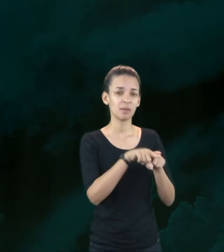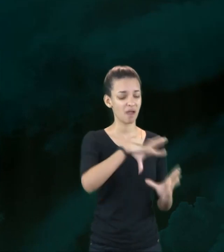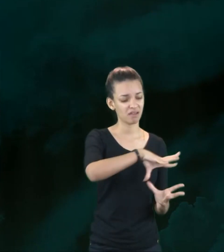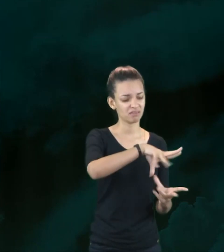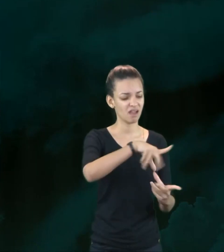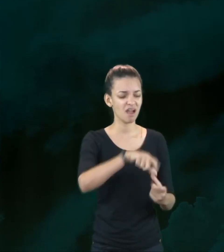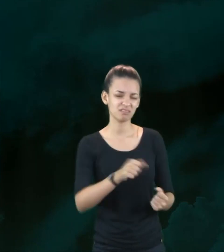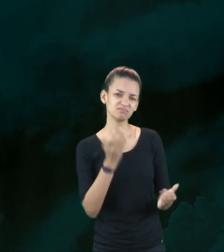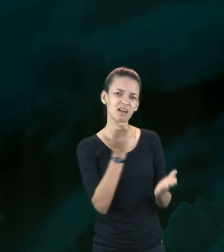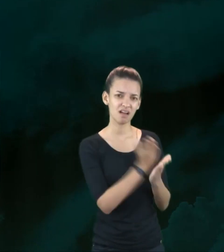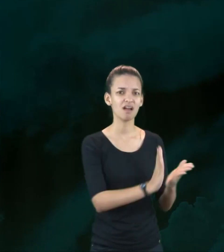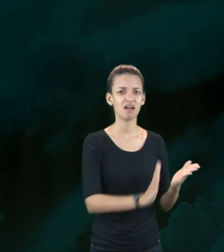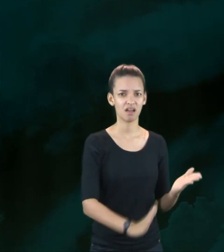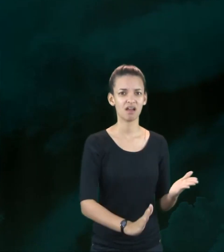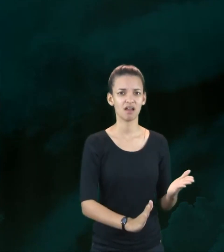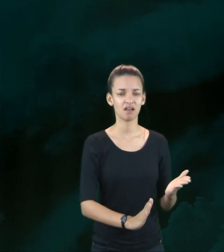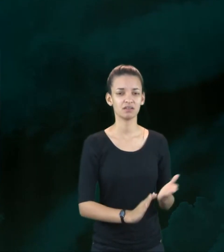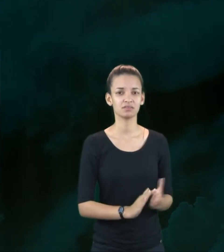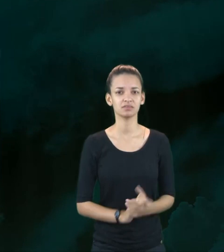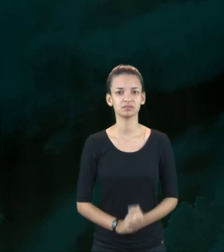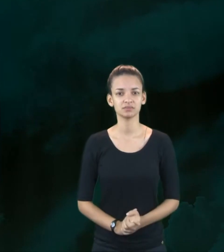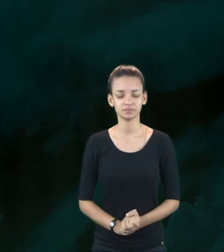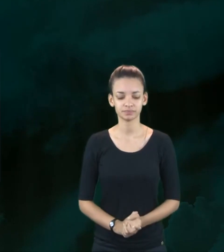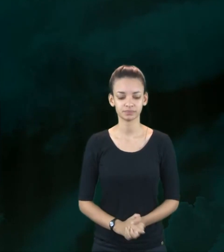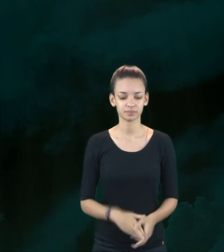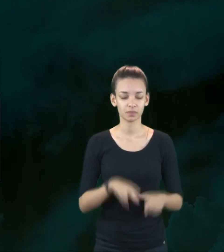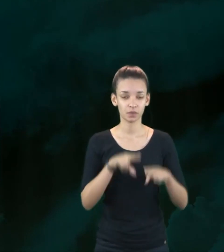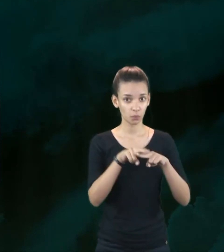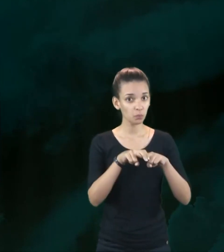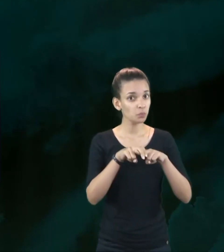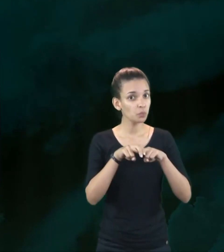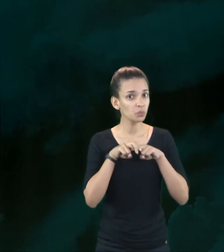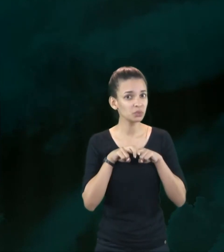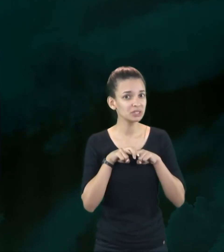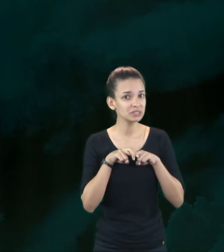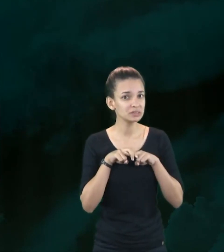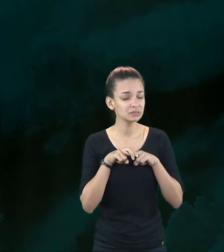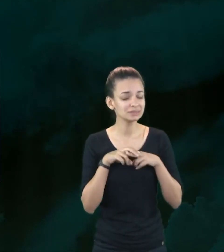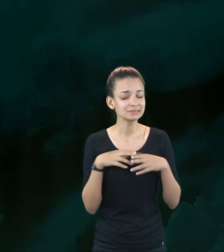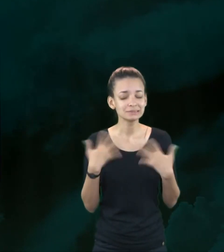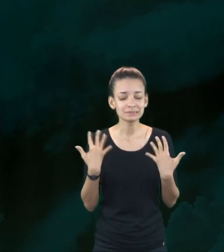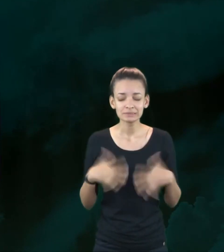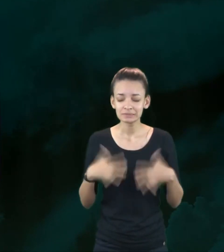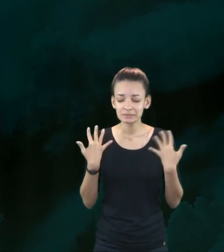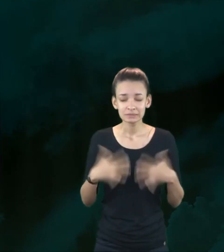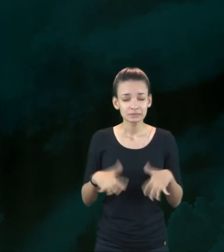isso, irmãos, ó Senhor Jesus, quase